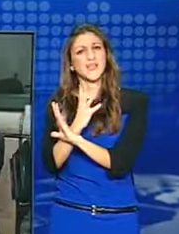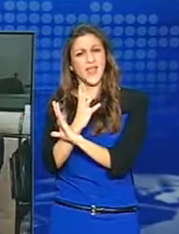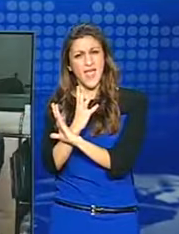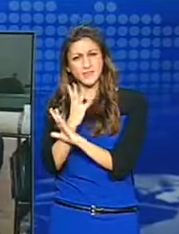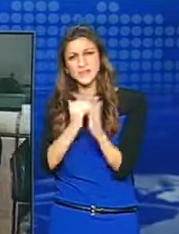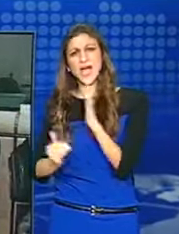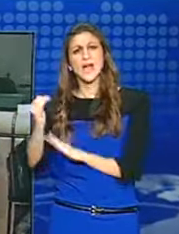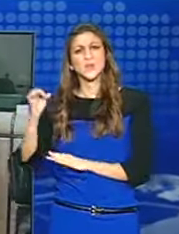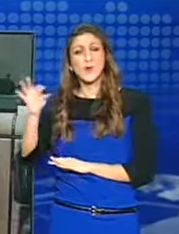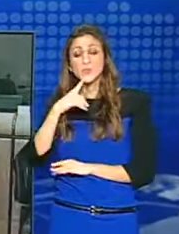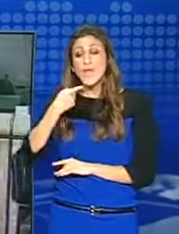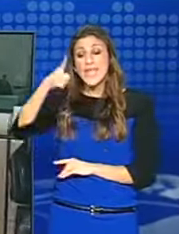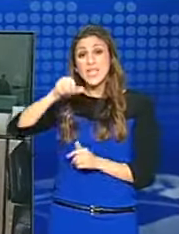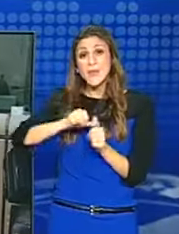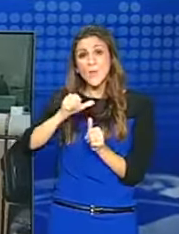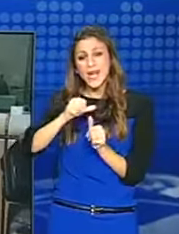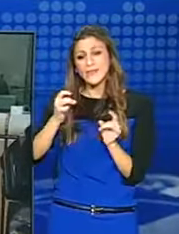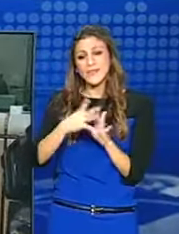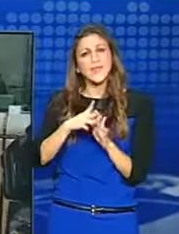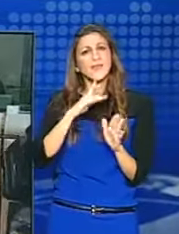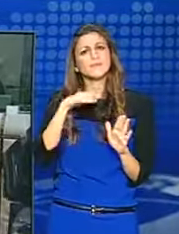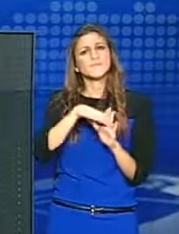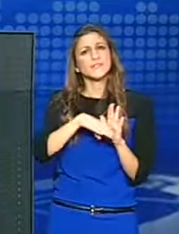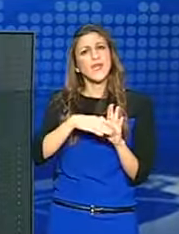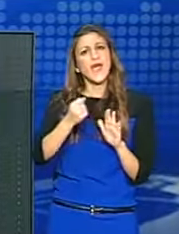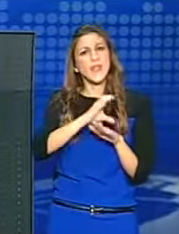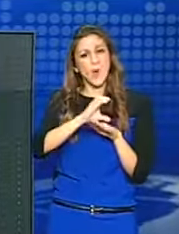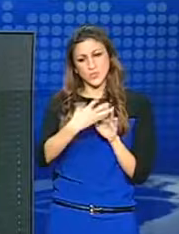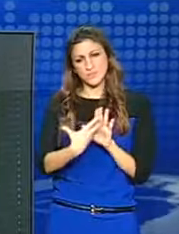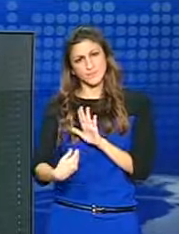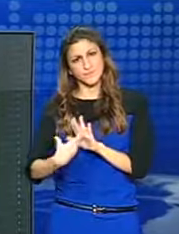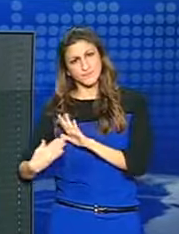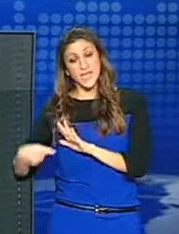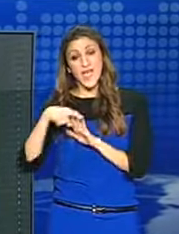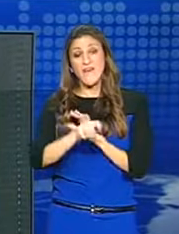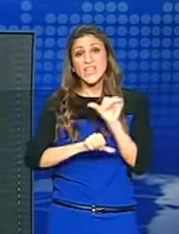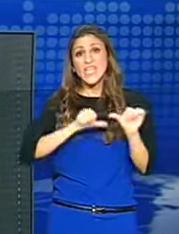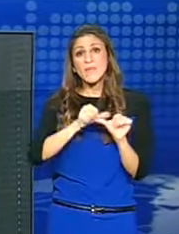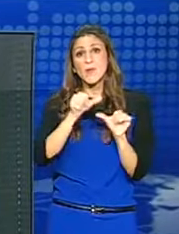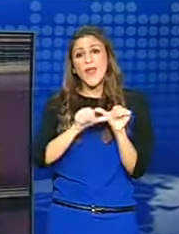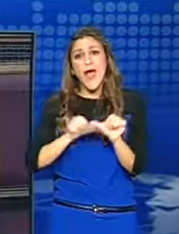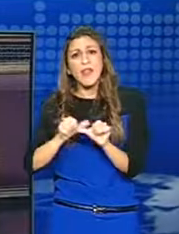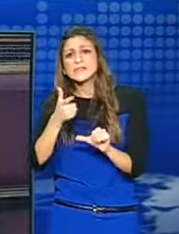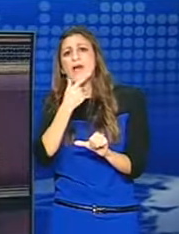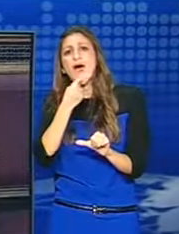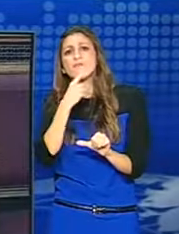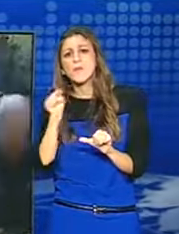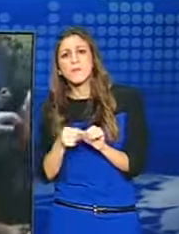ότι η ημερομηνία μετεγγραφής μπορεί να αλλάξει οποιαδήποτε ώρα από αυτόν που έχει στην κατοχή του το αρχείο επομένως και της λίστας τον κύριο